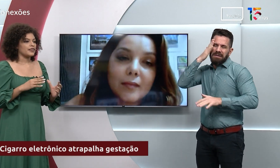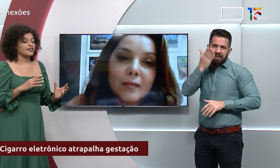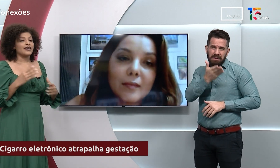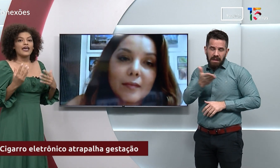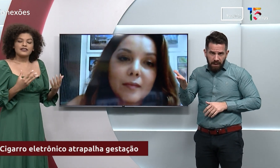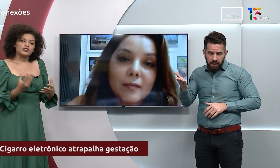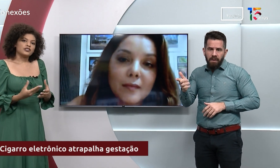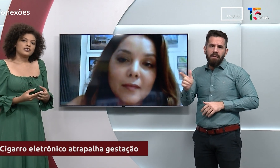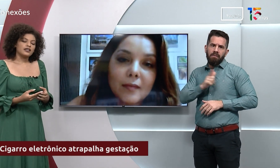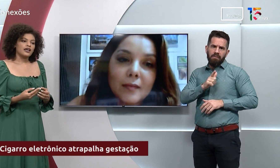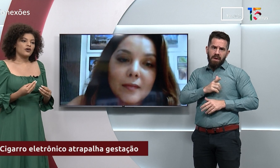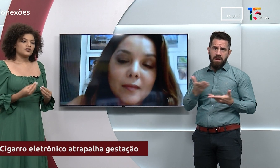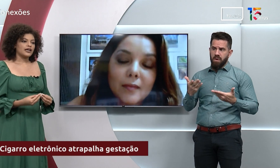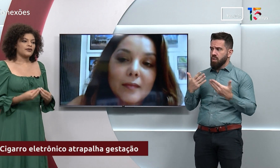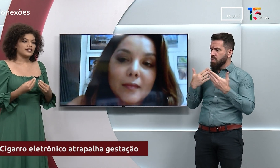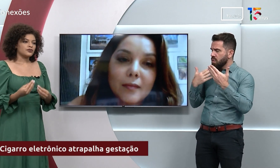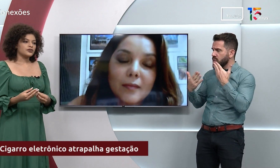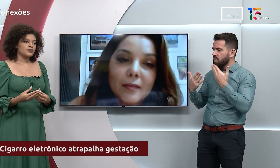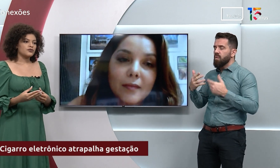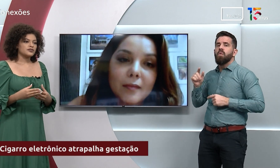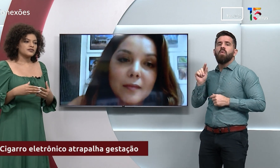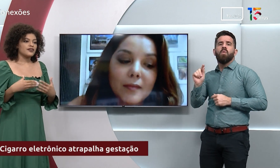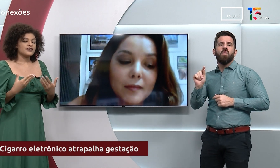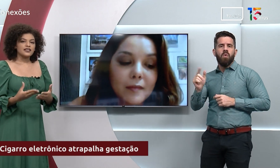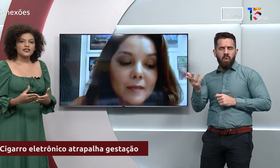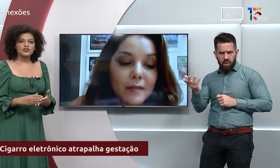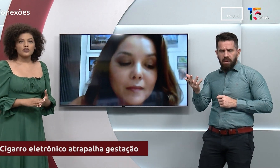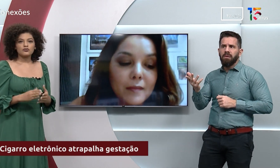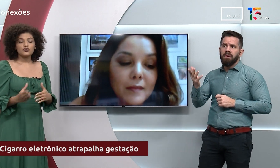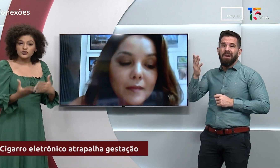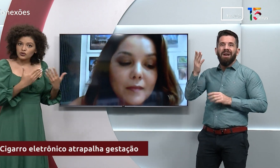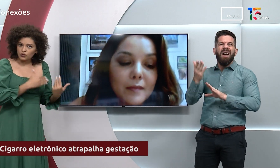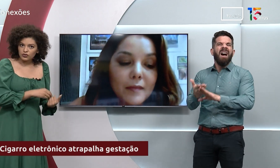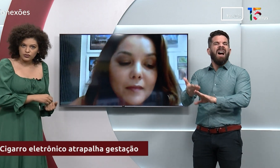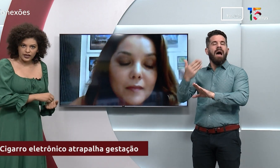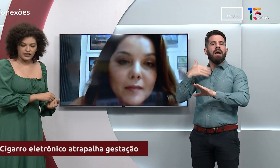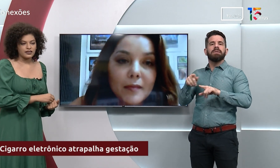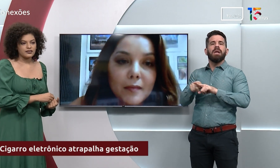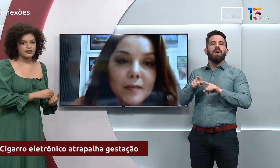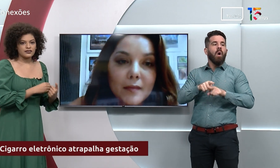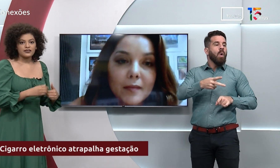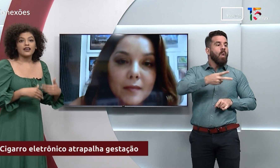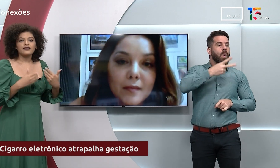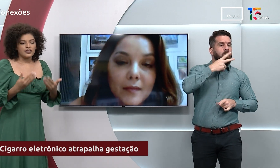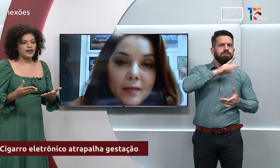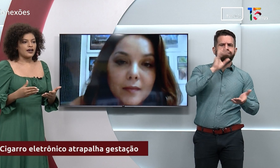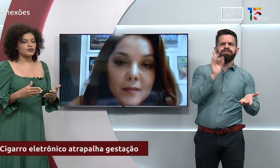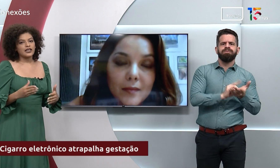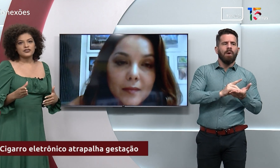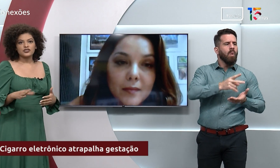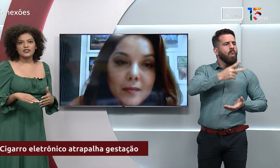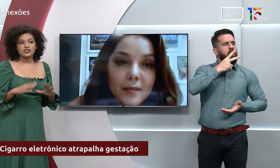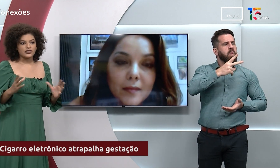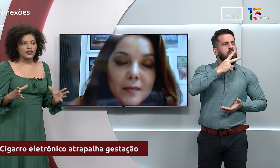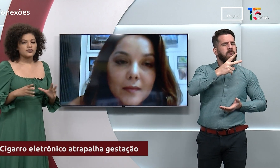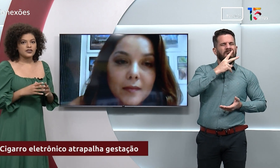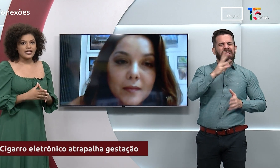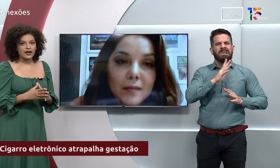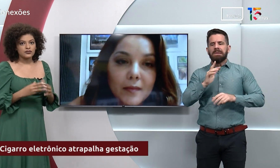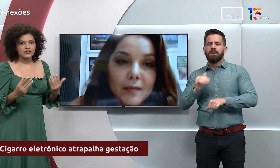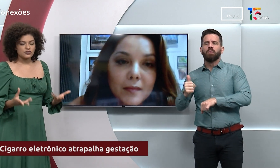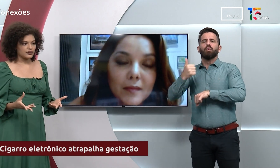vão crescer e aí com certeza os cientistas vão tentar acompanhar para entender de perto as consequências na